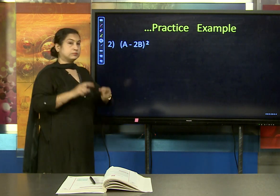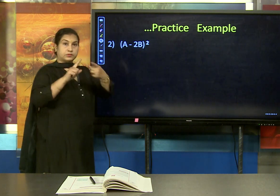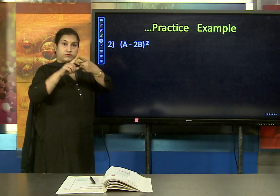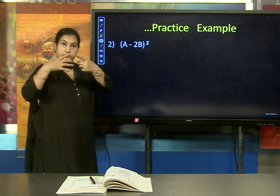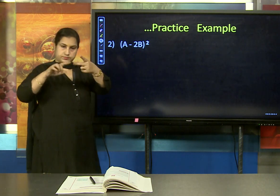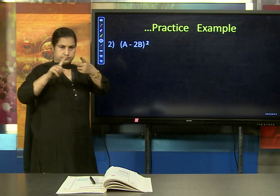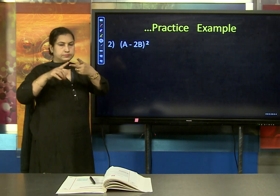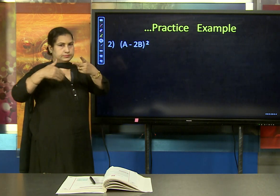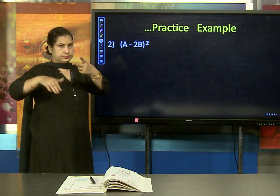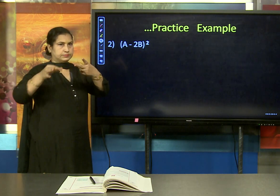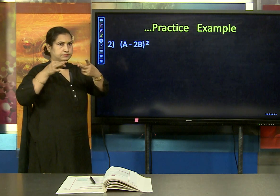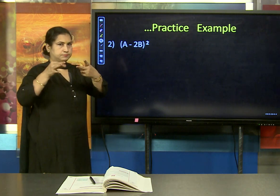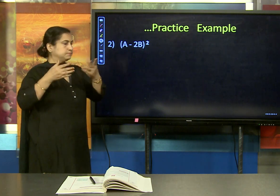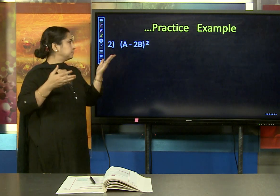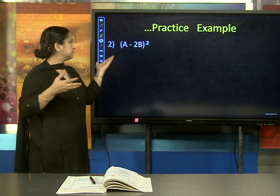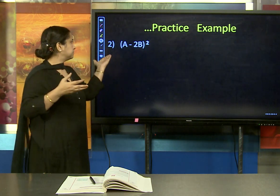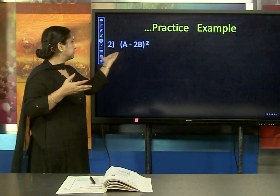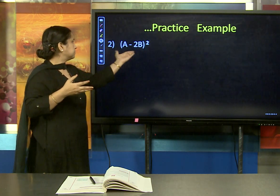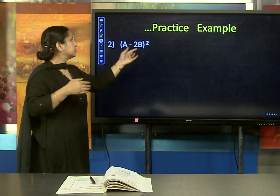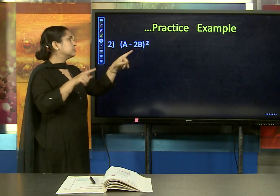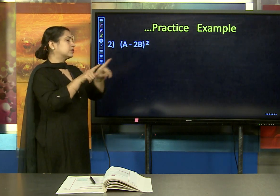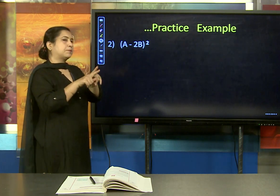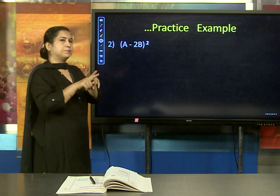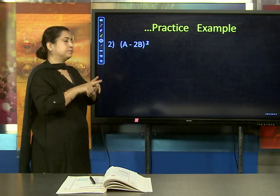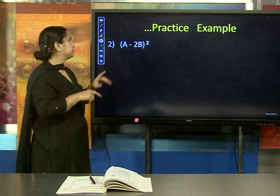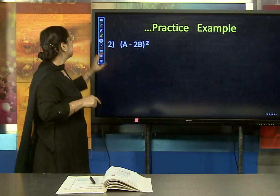अब पहला हम कर चुके हैं सवाल, अब दूसरा करते हैं। ये भी उसी तरह हल किया जाएगा।